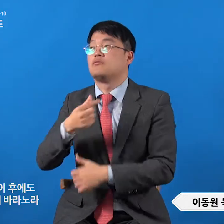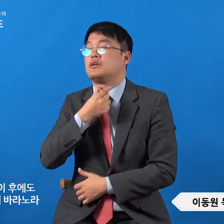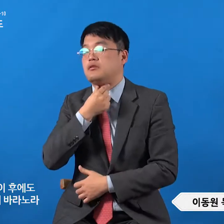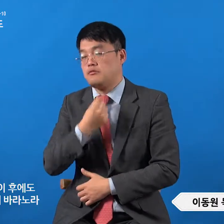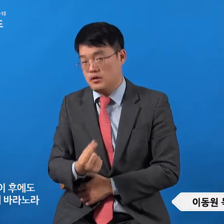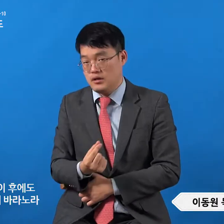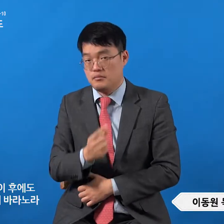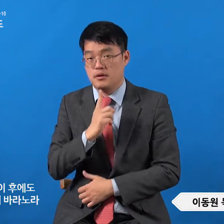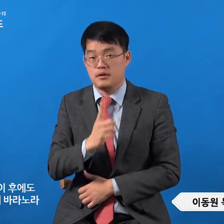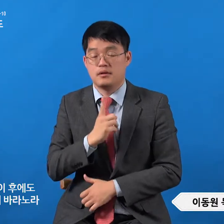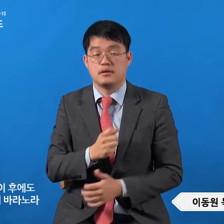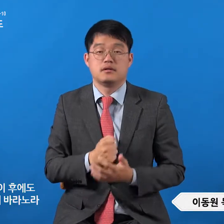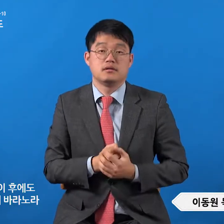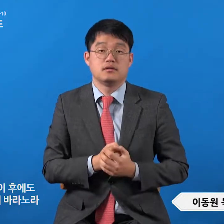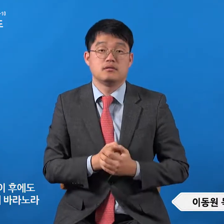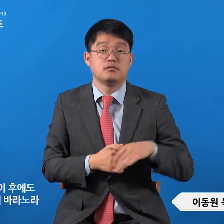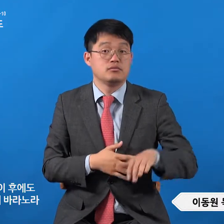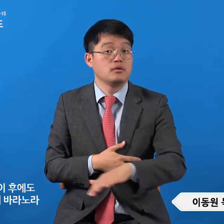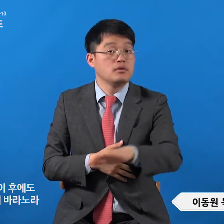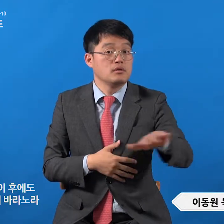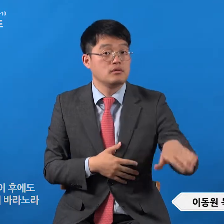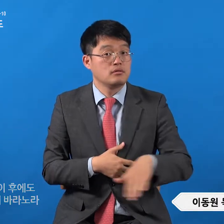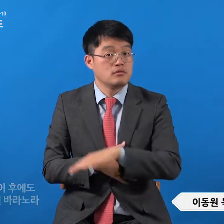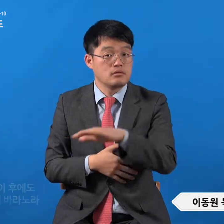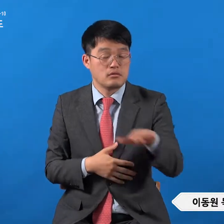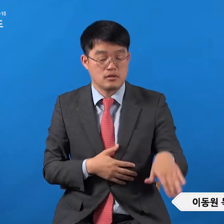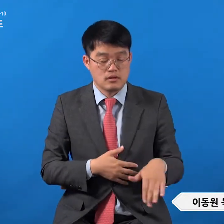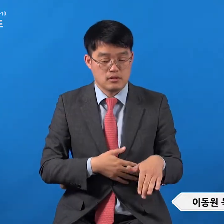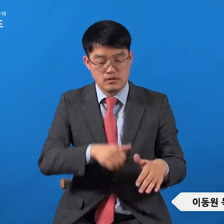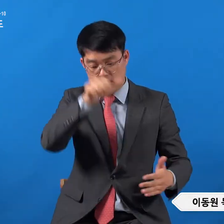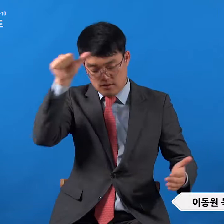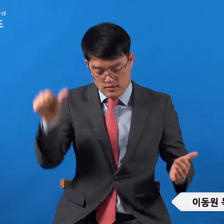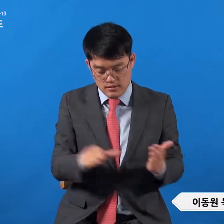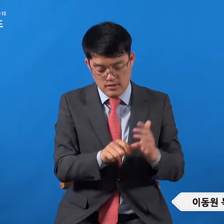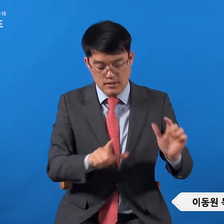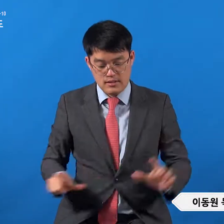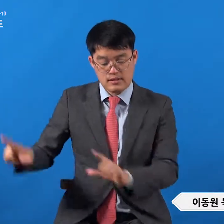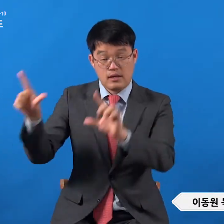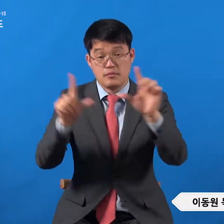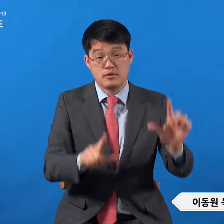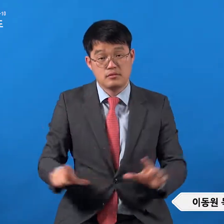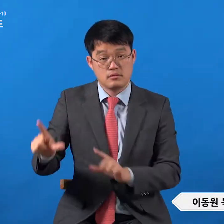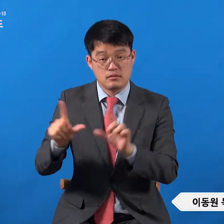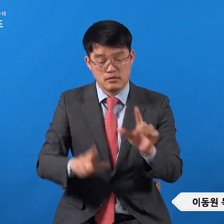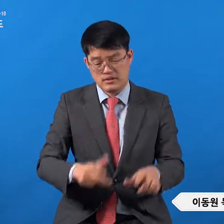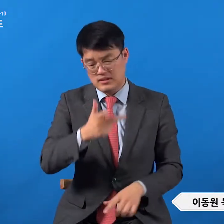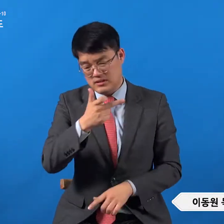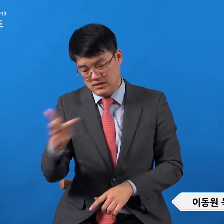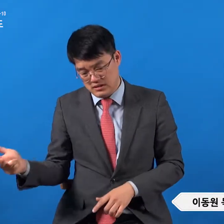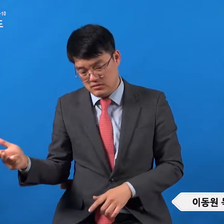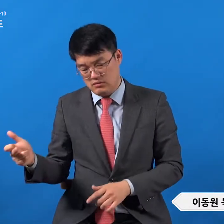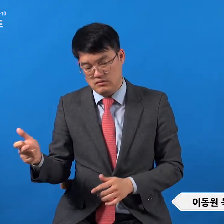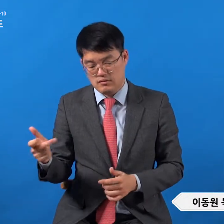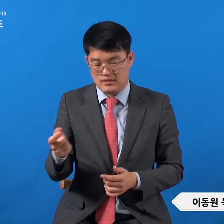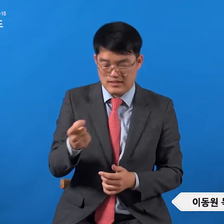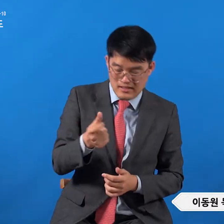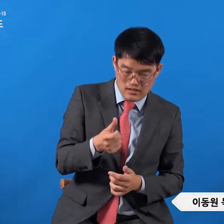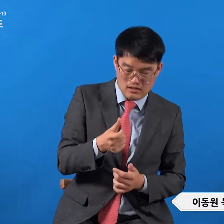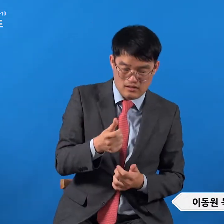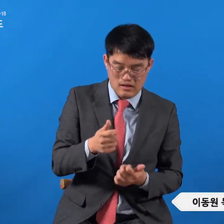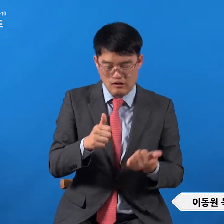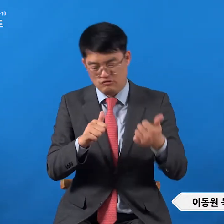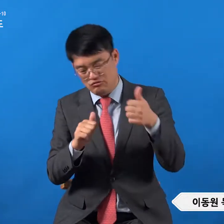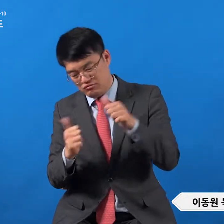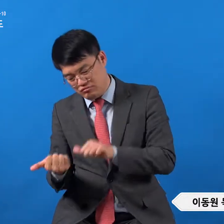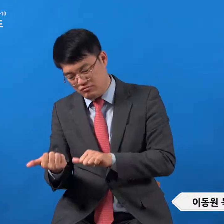그에게 바라노라. 자, 우리는 인생을 살아가면서 크고 작은 사망의 연습을 하게 됩니다.